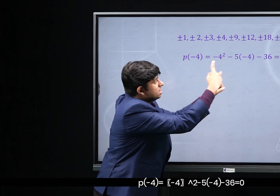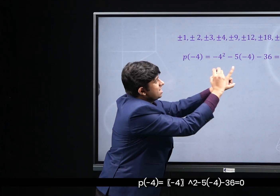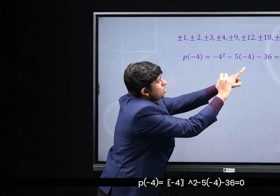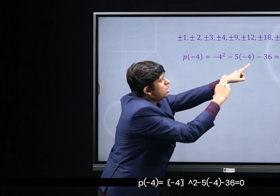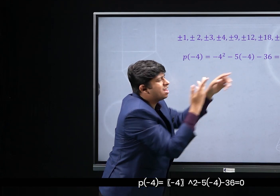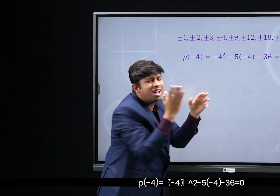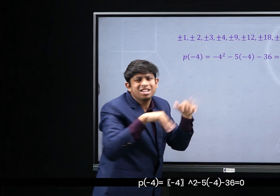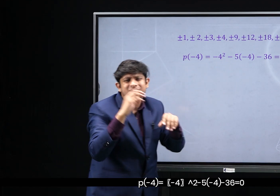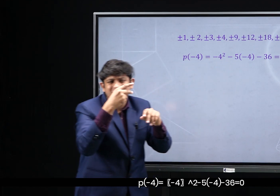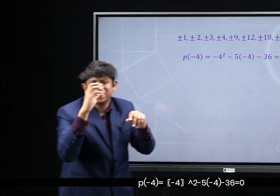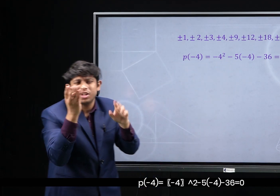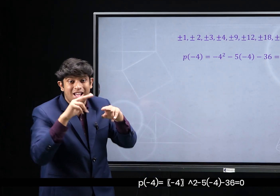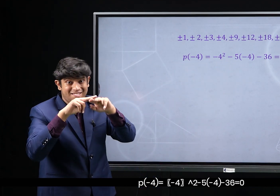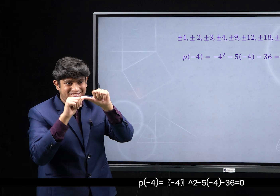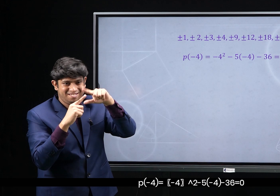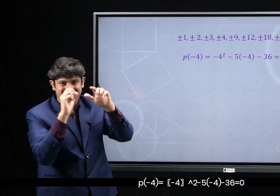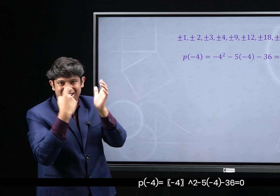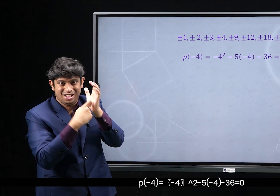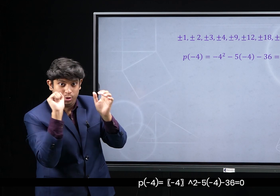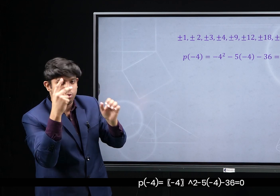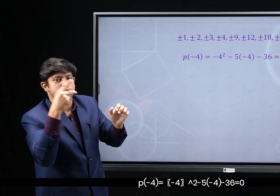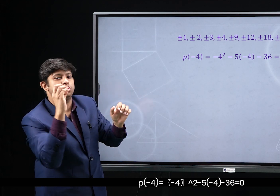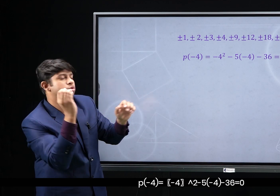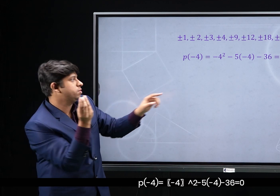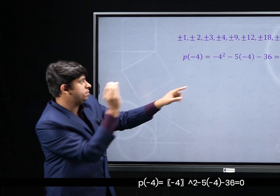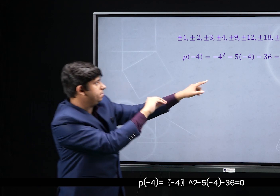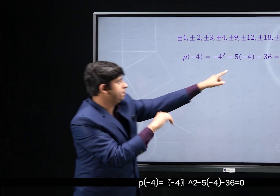அடைப்புக்குறிக்குள் கழித்தல் 4 கழித்தல் 36 ஈடு 0.